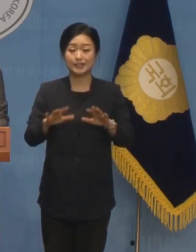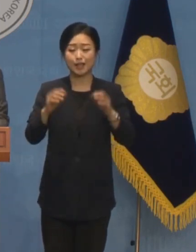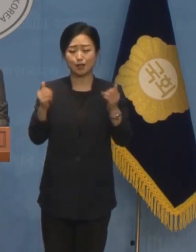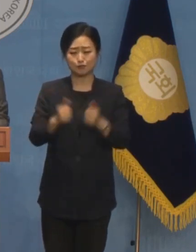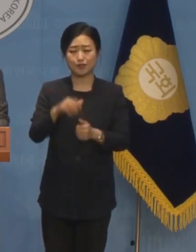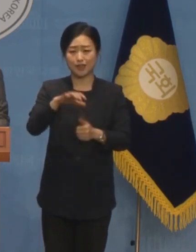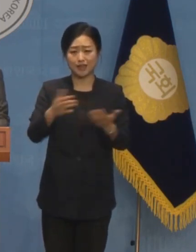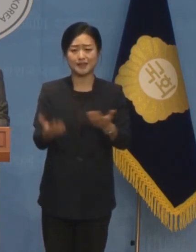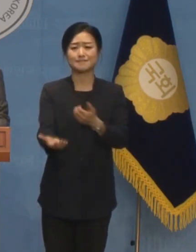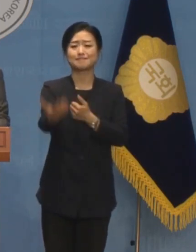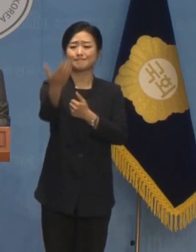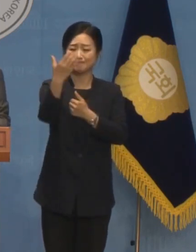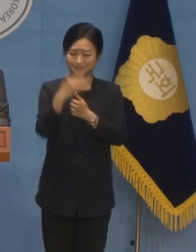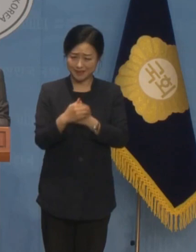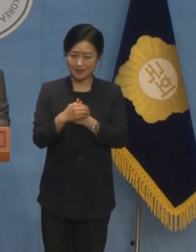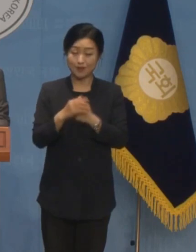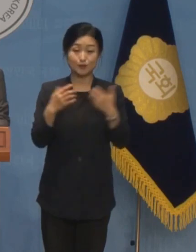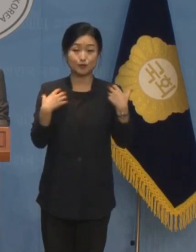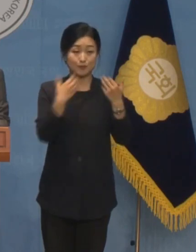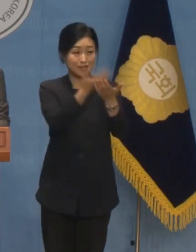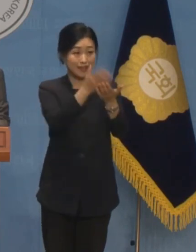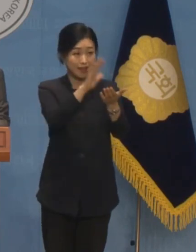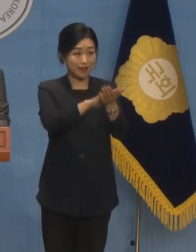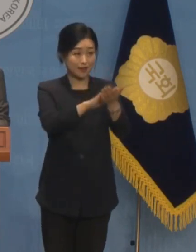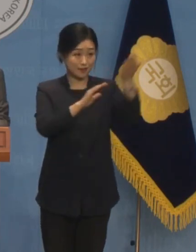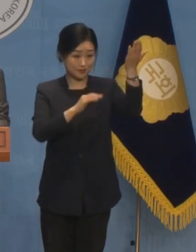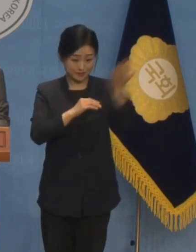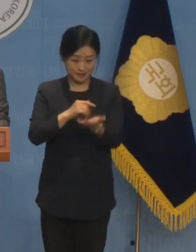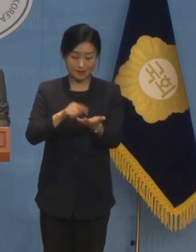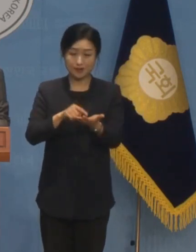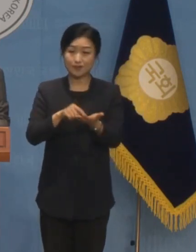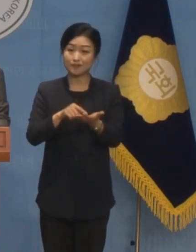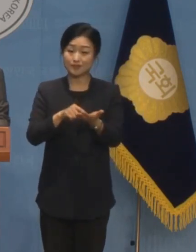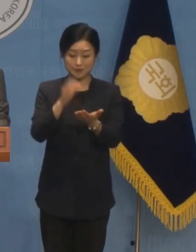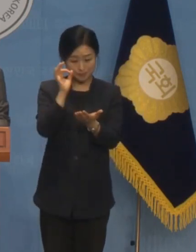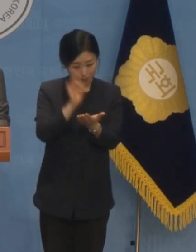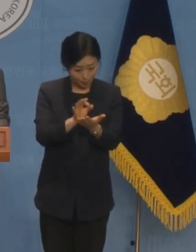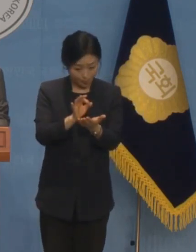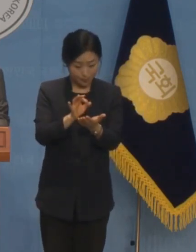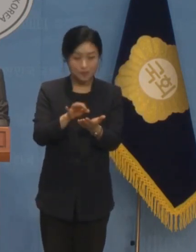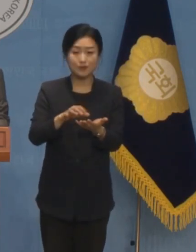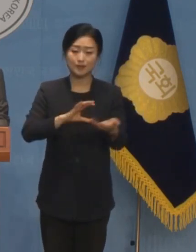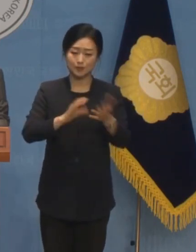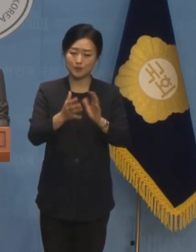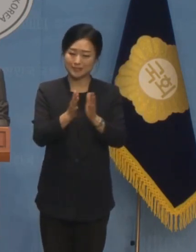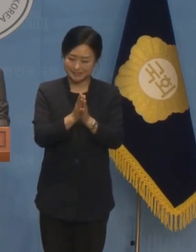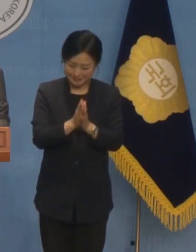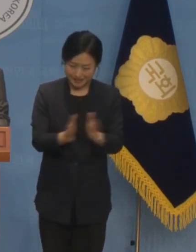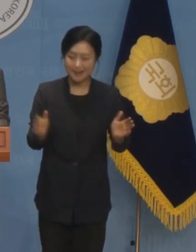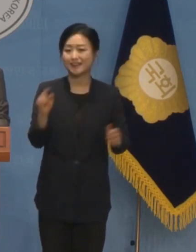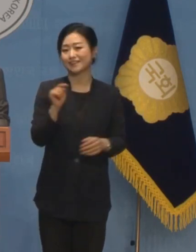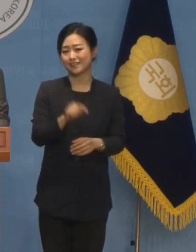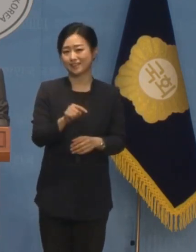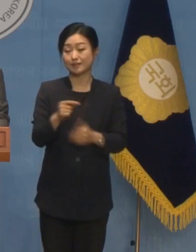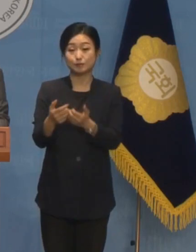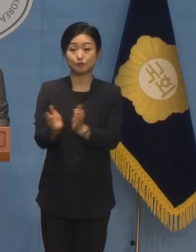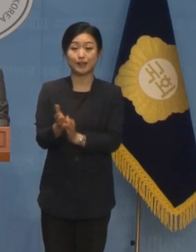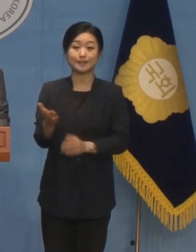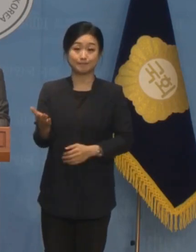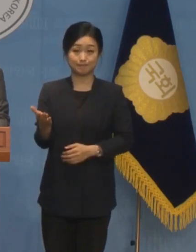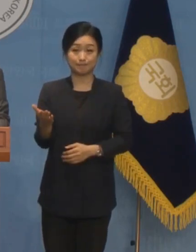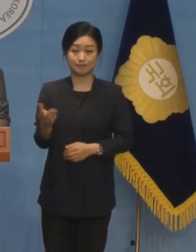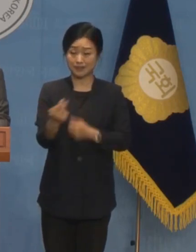국회로 넘어왔습니다. 정부의 개혁안은 연금개혁 논의의 출발점에 불과합니다.